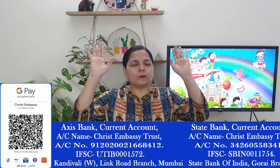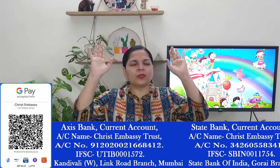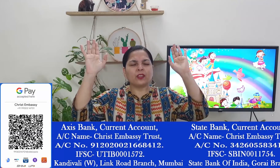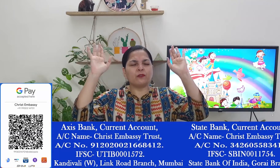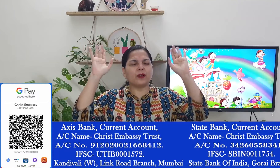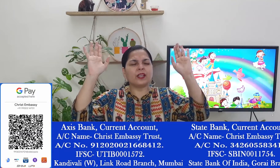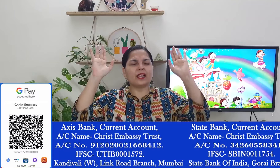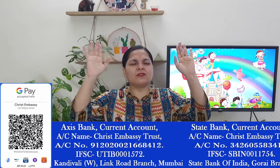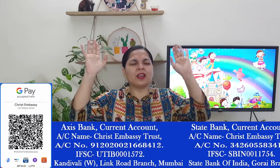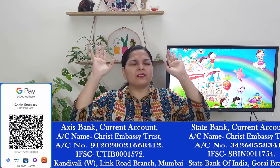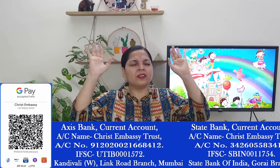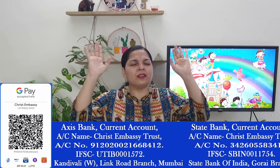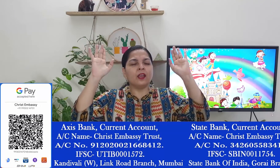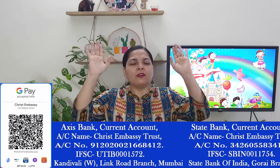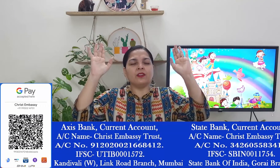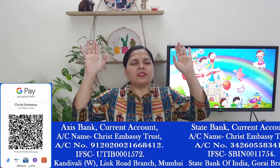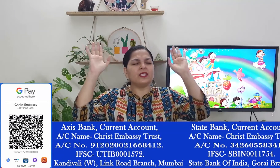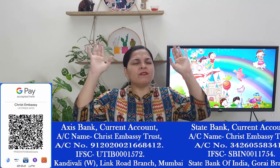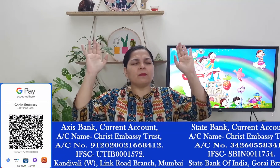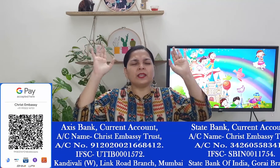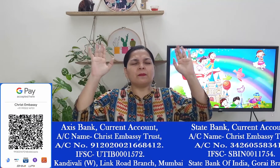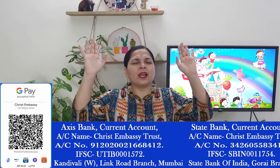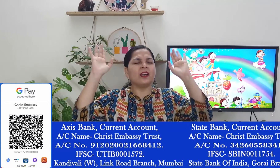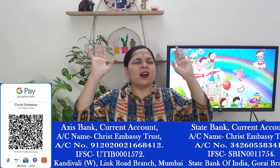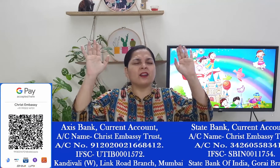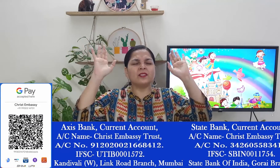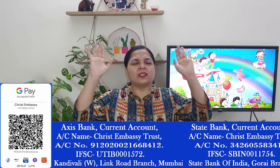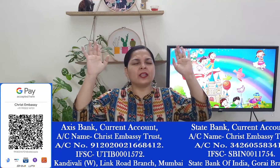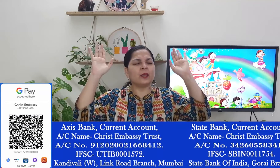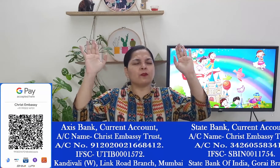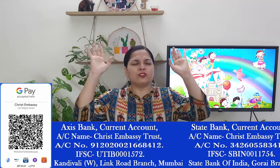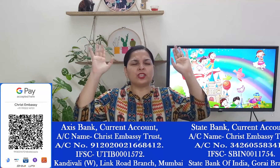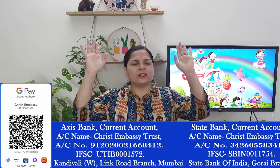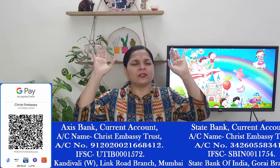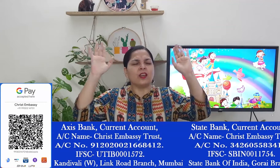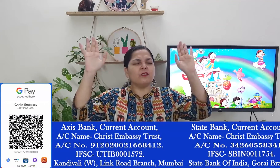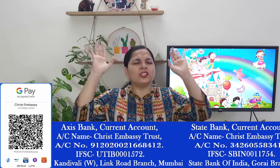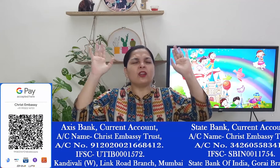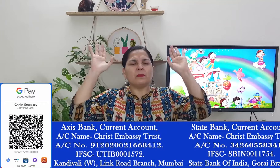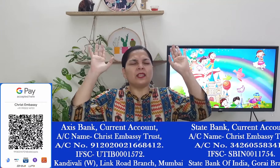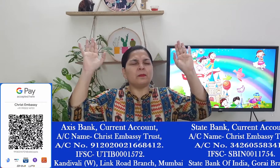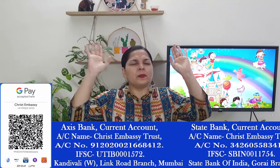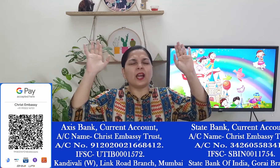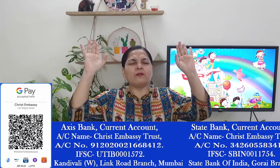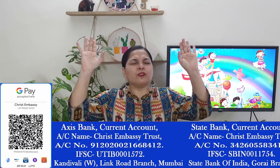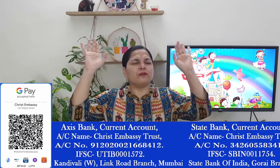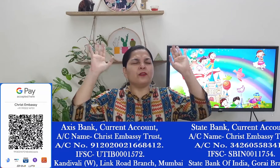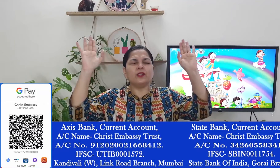நல்லவைகளின் குறைபாடே இல்லை. நாம் ஆசீர்வாதங்களை வரவழைக்கிறோம். பெருக்களின் கொள்கை எங்கள்